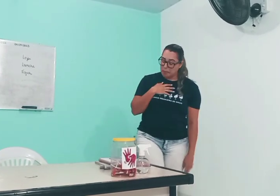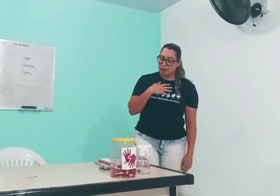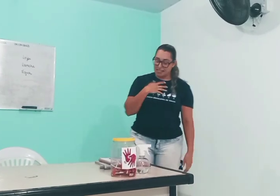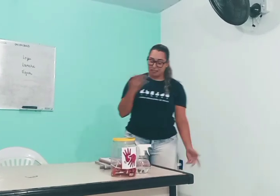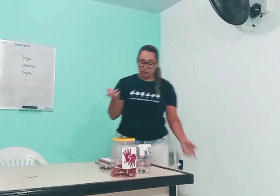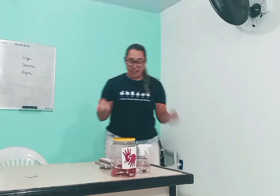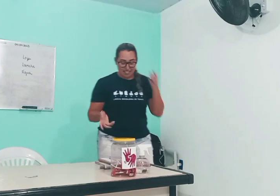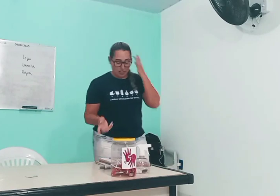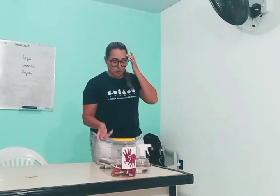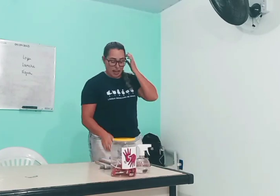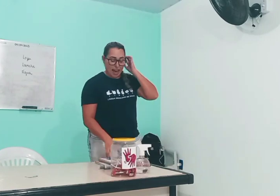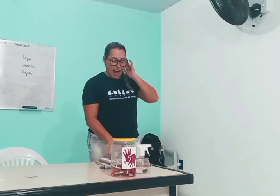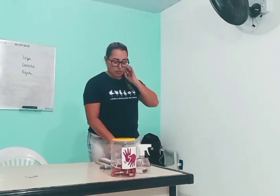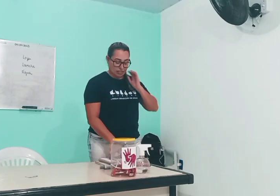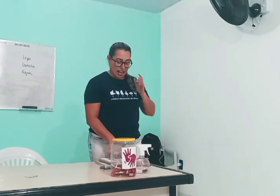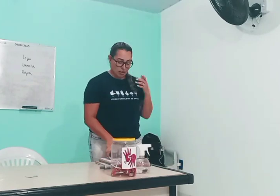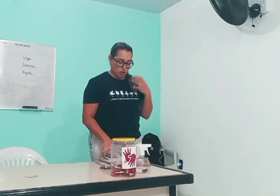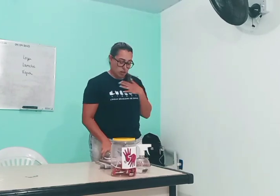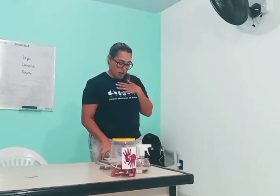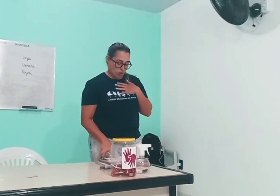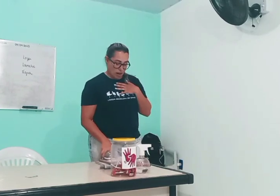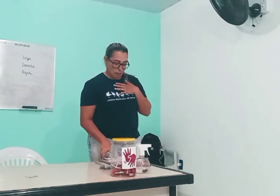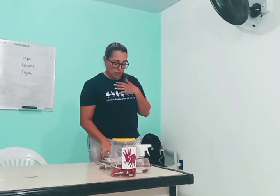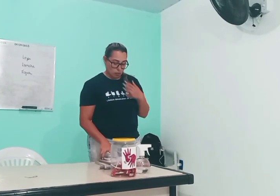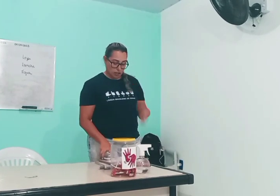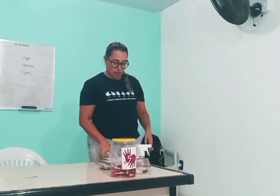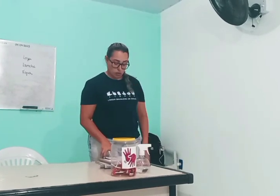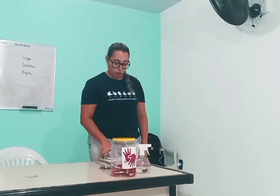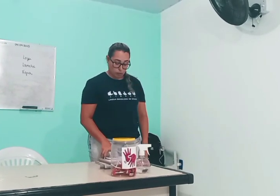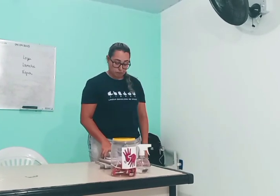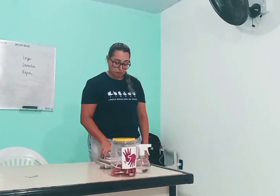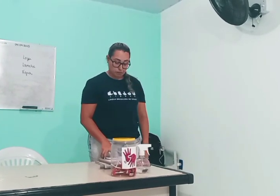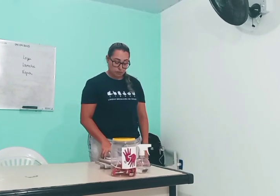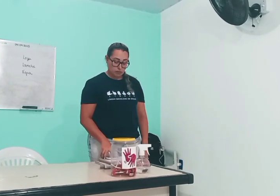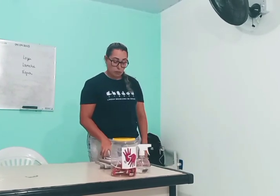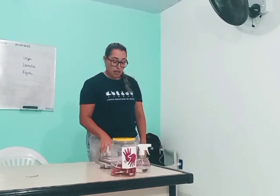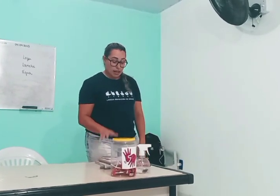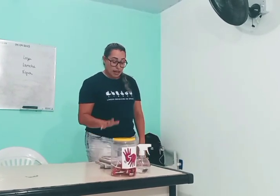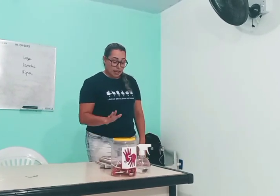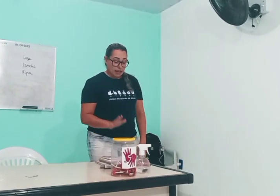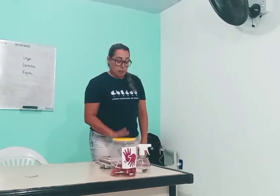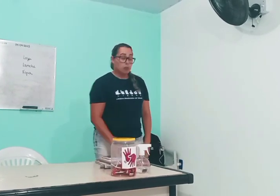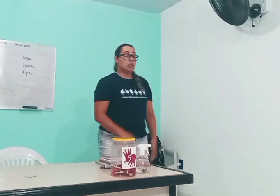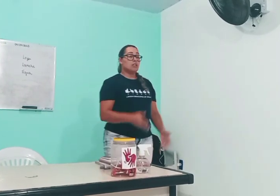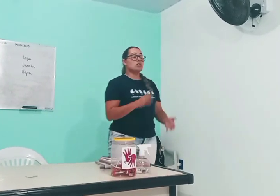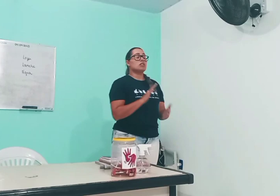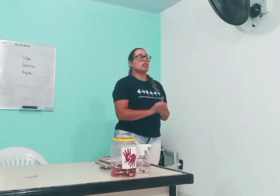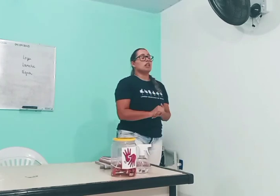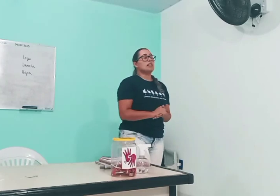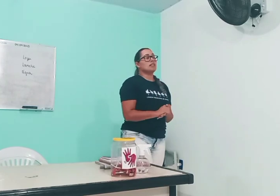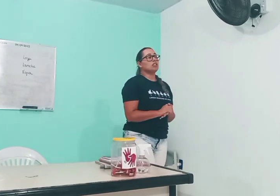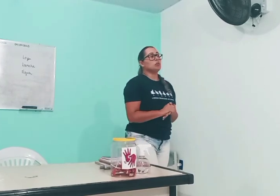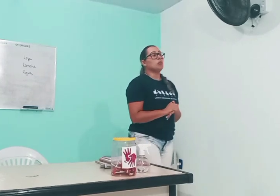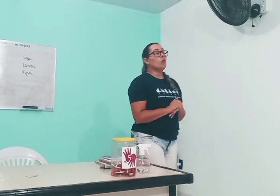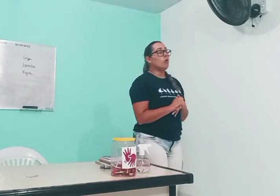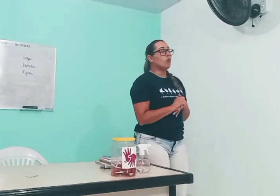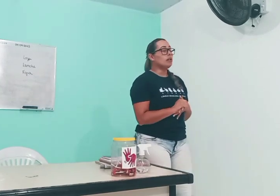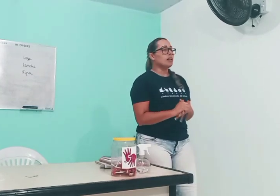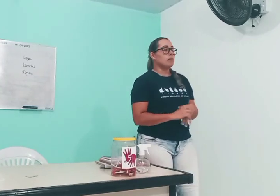Mas não é errado, tá? É a minha opinião só. Por isso, sim, que existe muita,